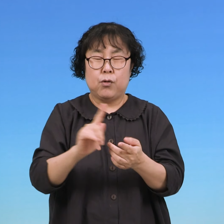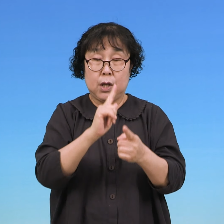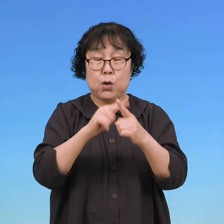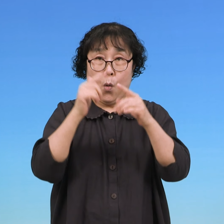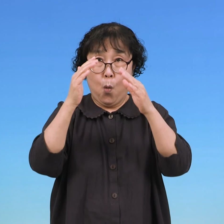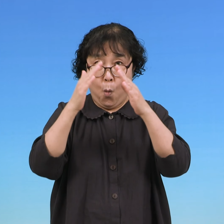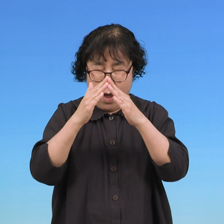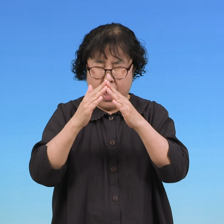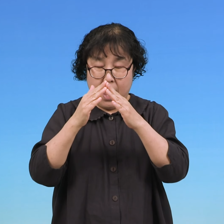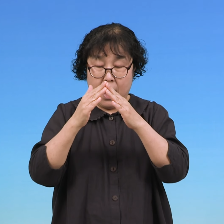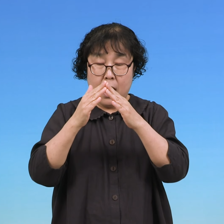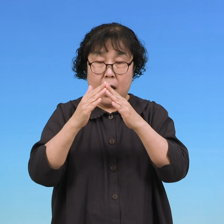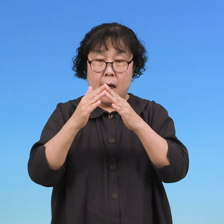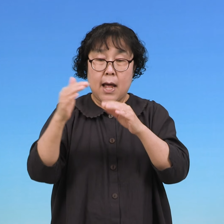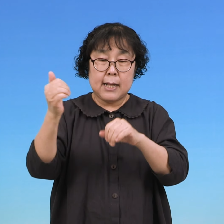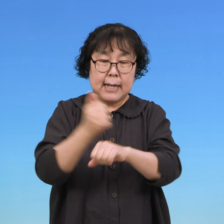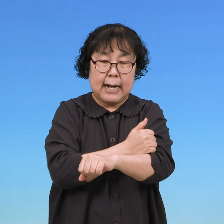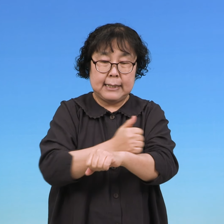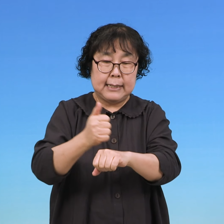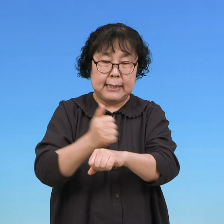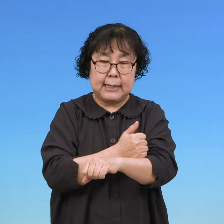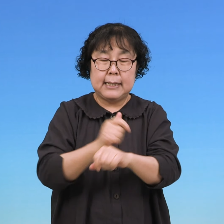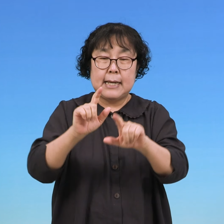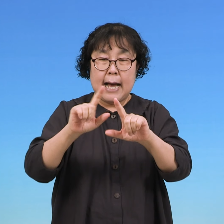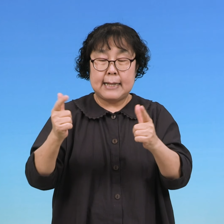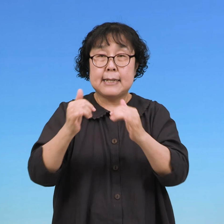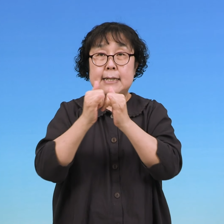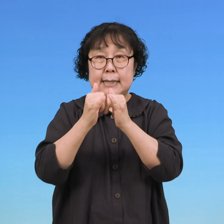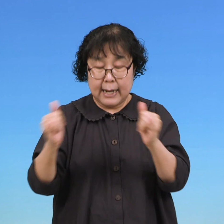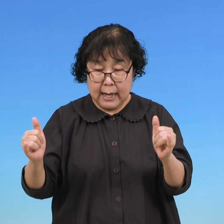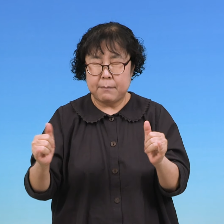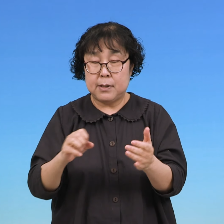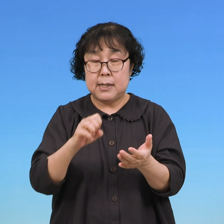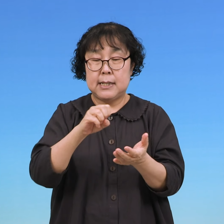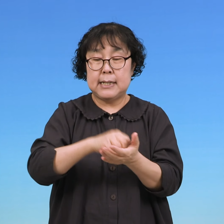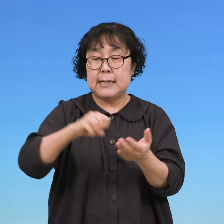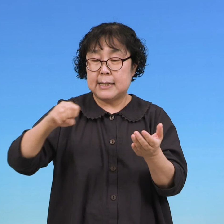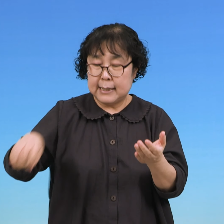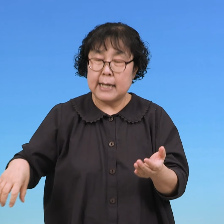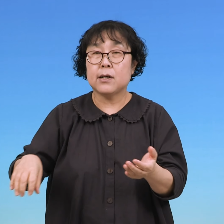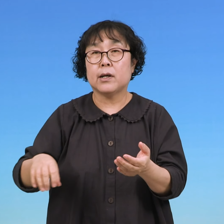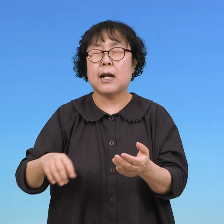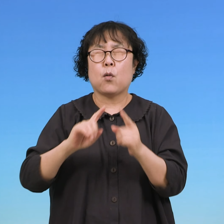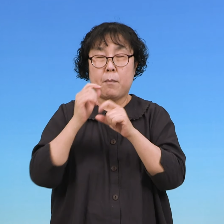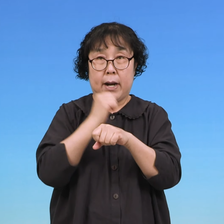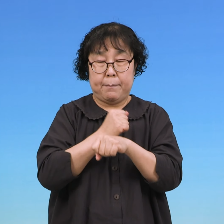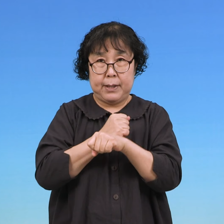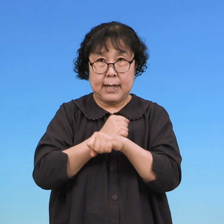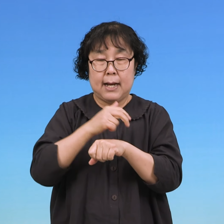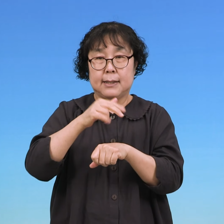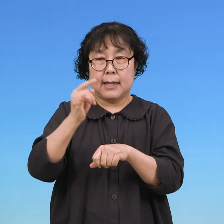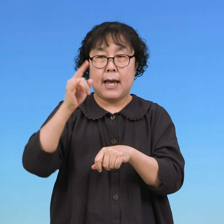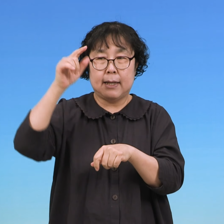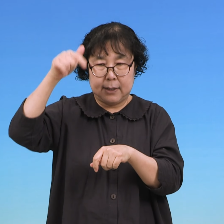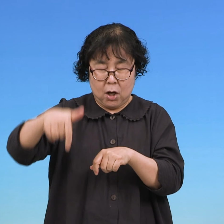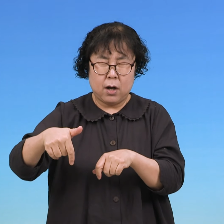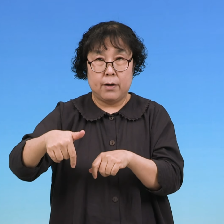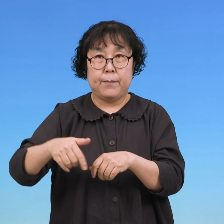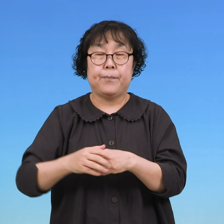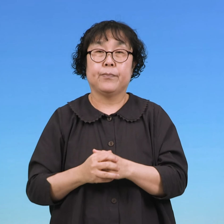교인으로서 정기적인 신앙 활동 확인이 어려운 분들을 우리는 재적 성도라고 그렇게 구분을 지어 놓습니다.